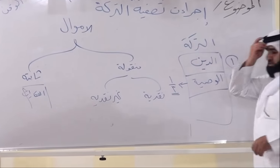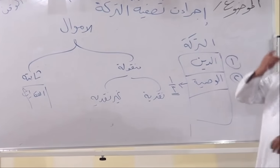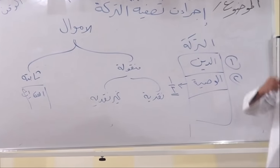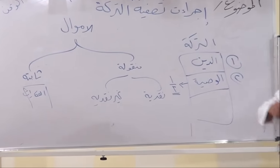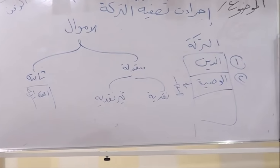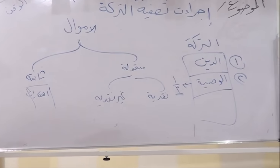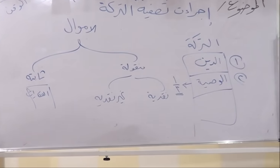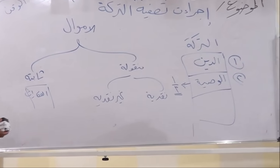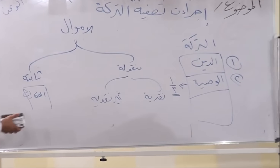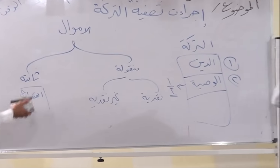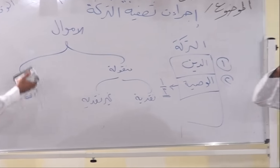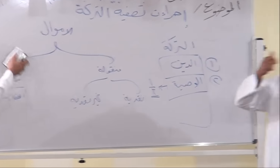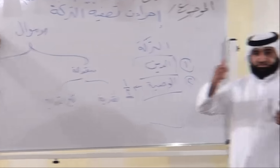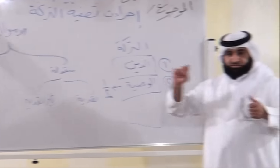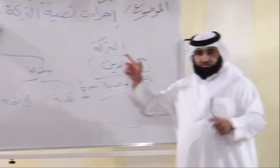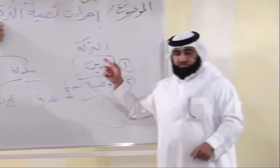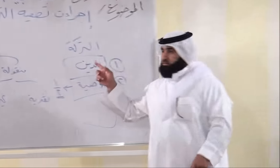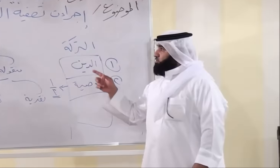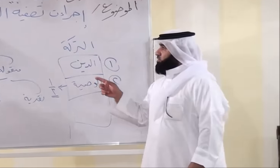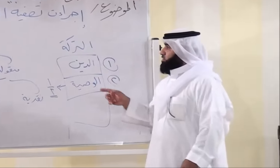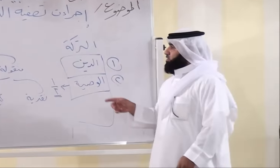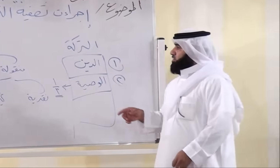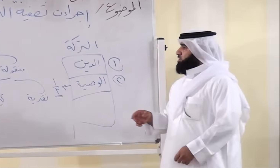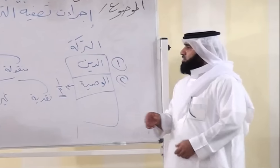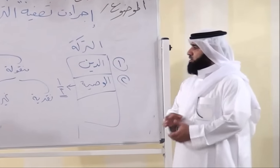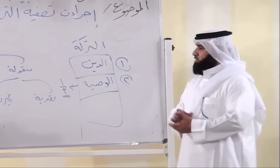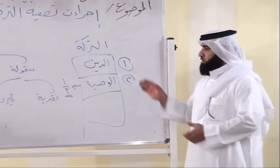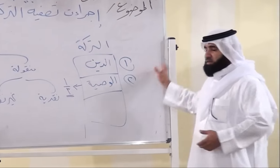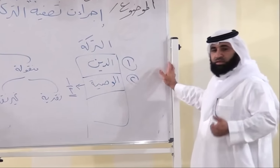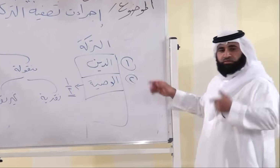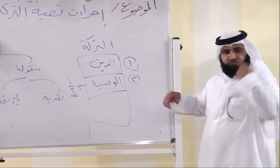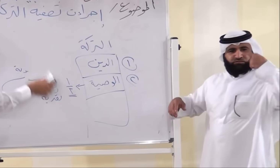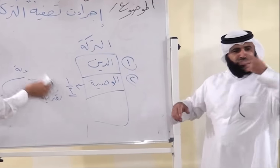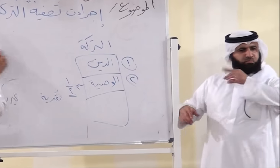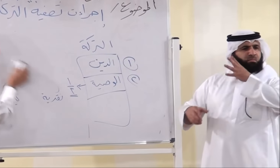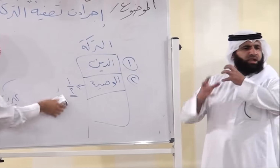ها يا أخوان فكروا شوي، يلا دخل تعالوا معنا.